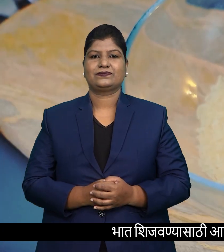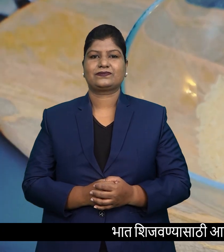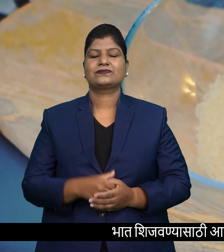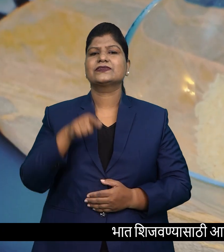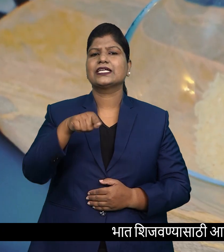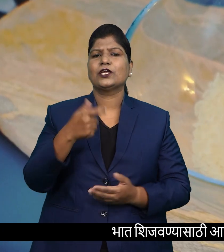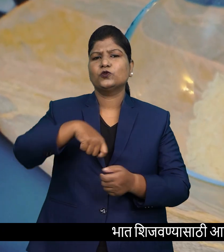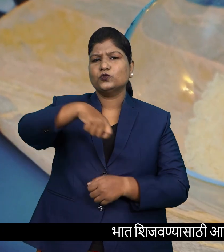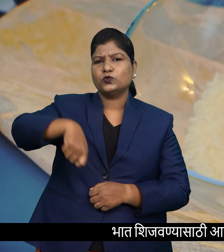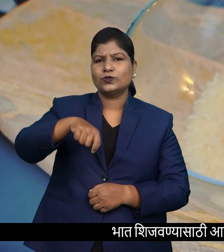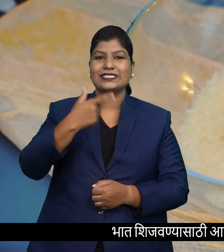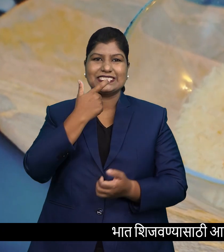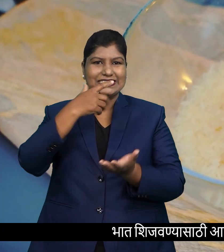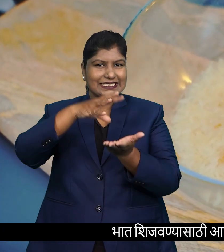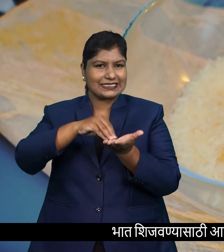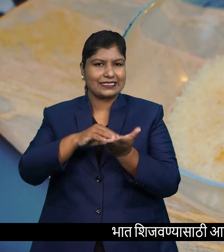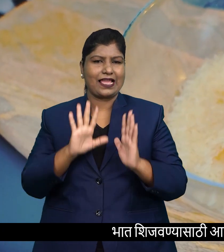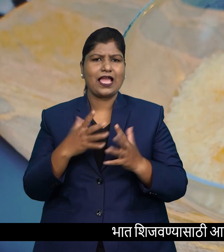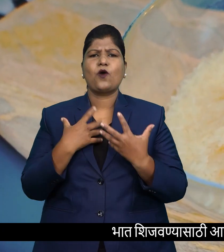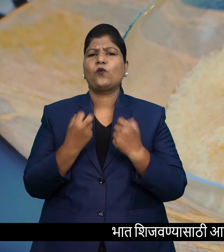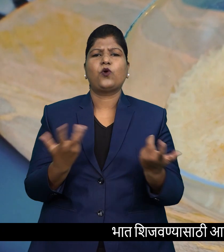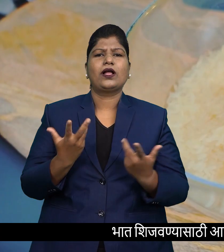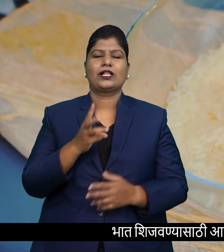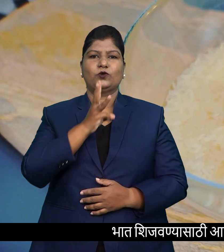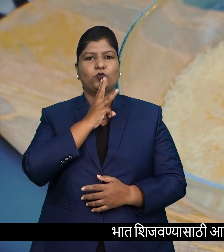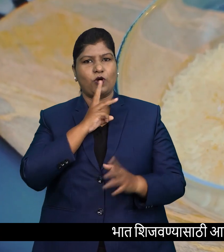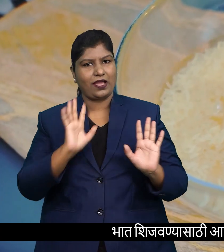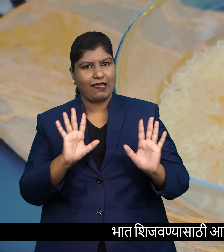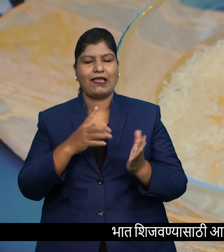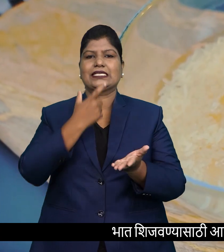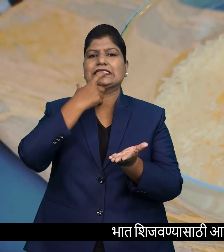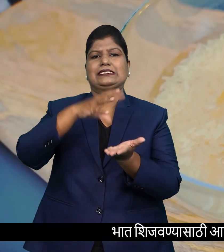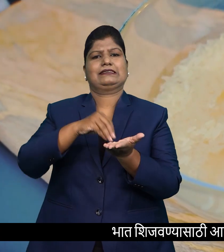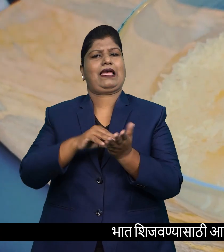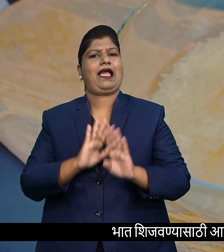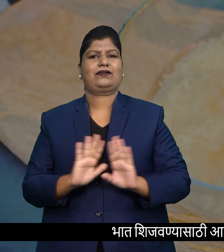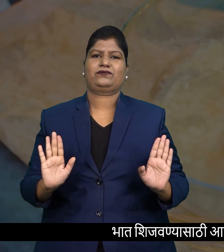भात शिजवण्यासाठी आपल्याला फक्त भात आणि पाणी लागते.